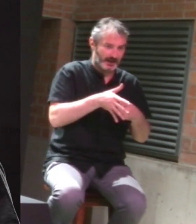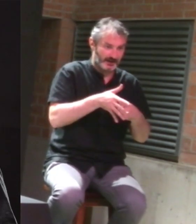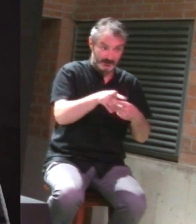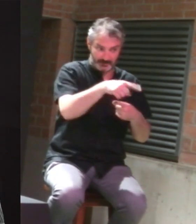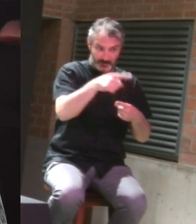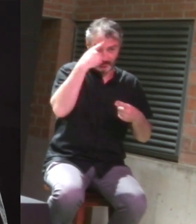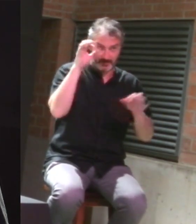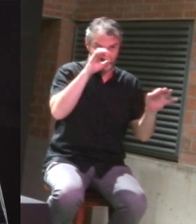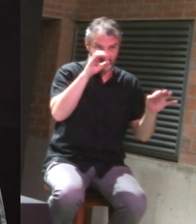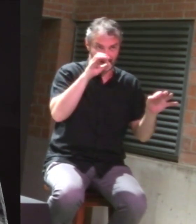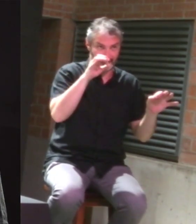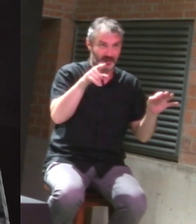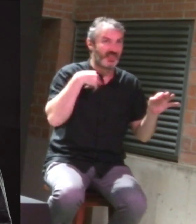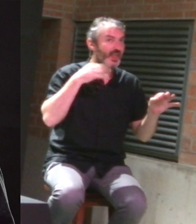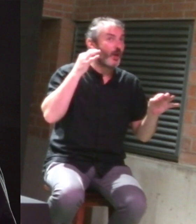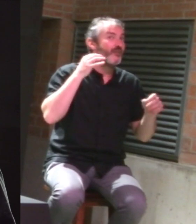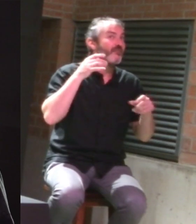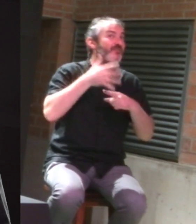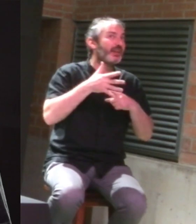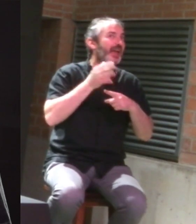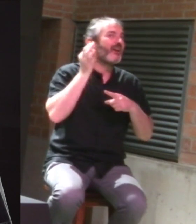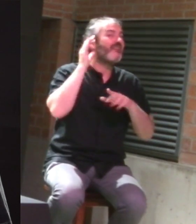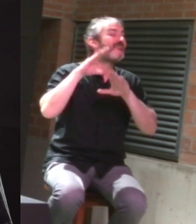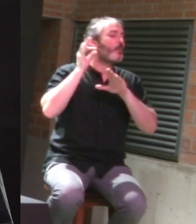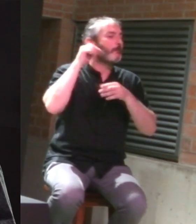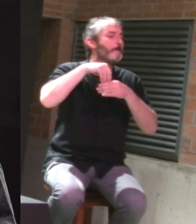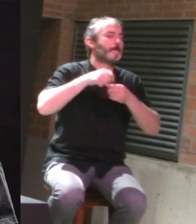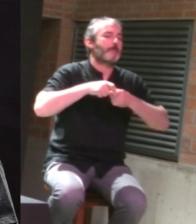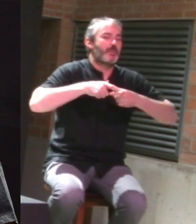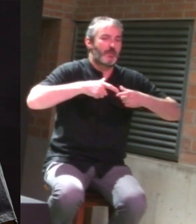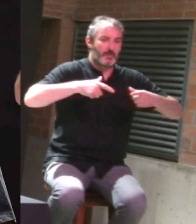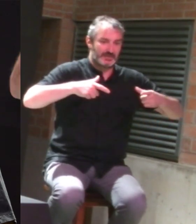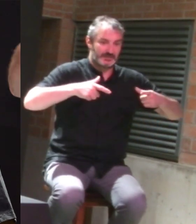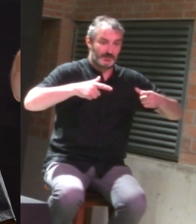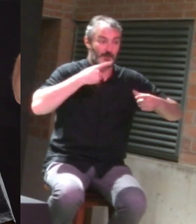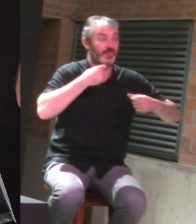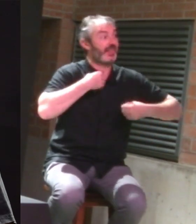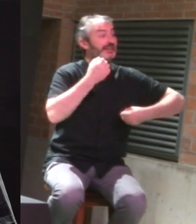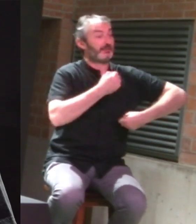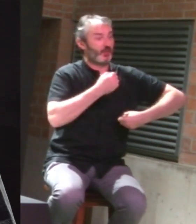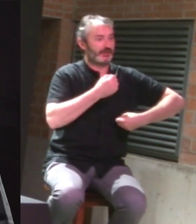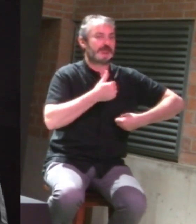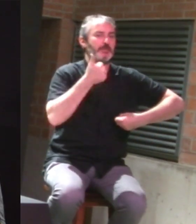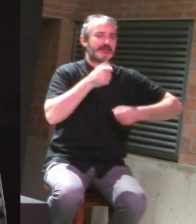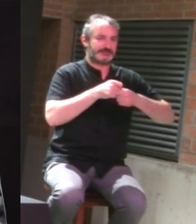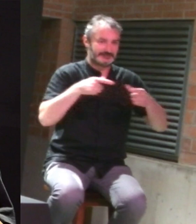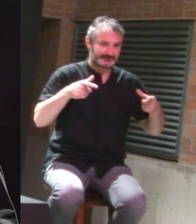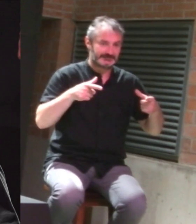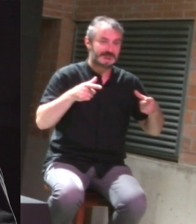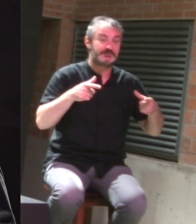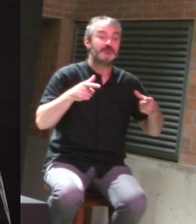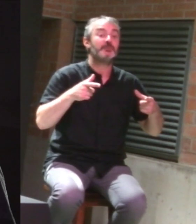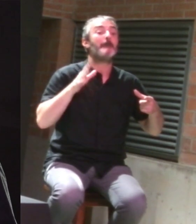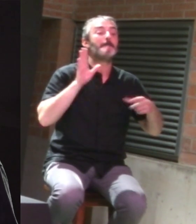la pauta de esta feminización que se produce en las plantillas de las industrias textiles para